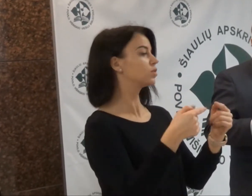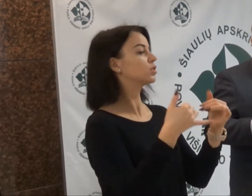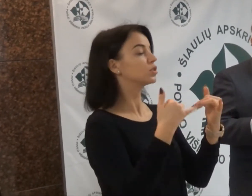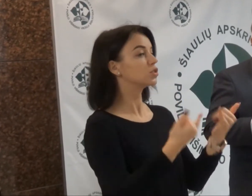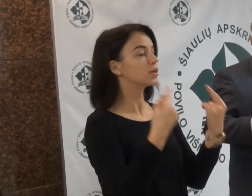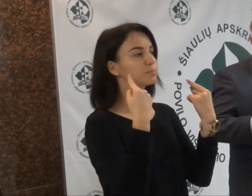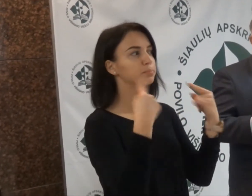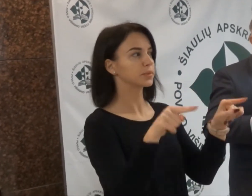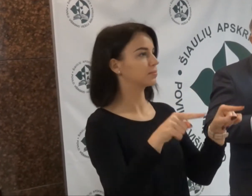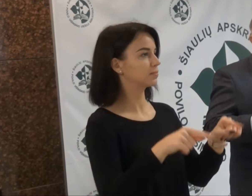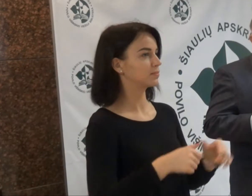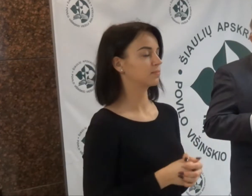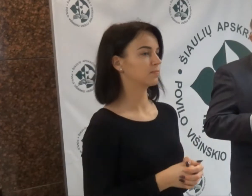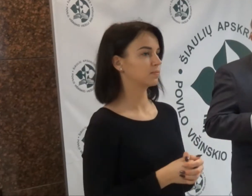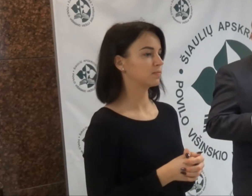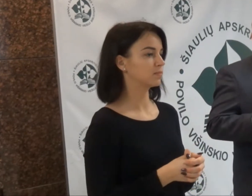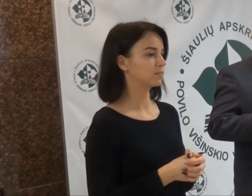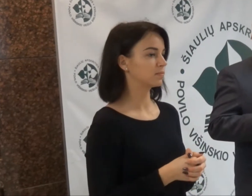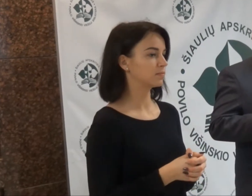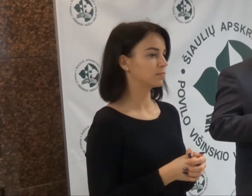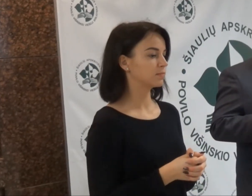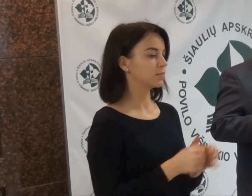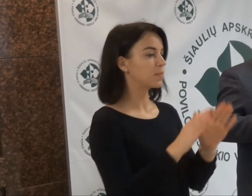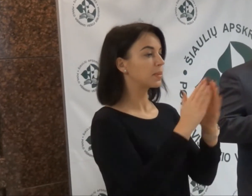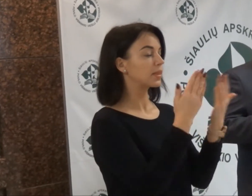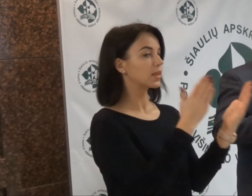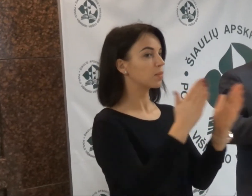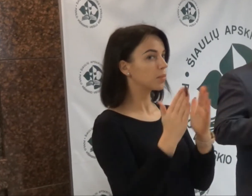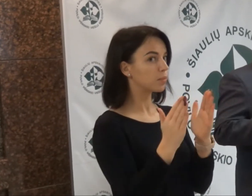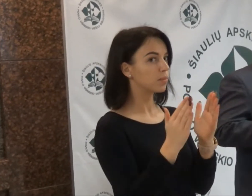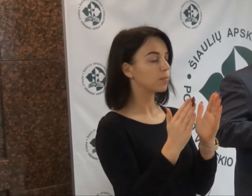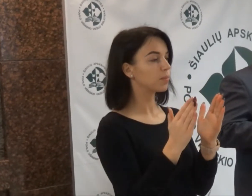jinai visai kitokia. Kas biblioteka yra